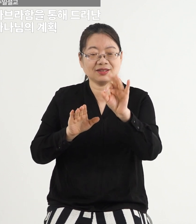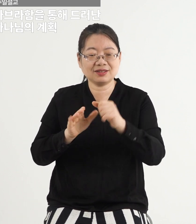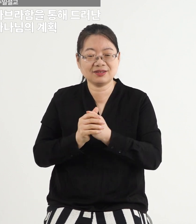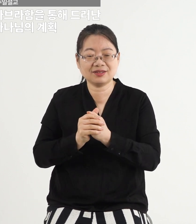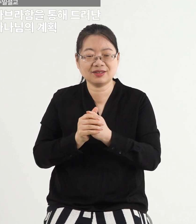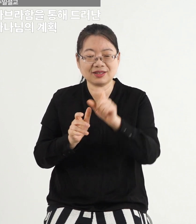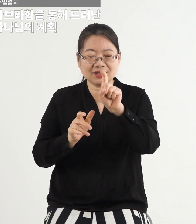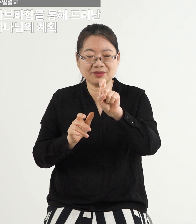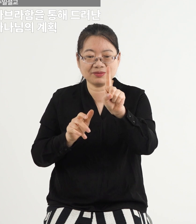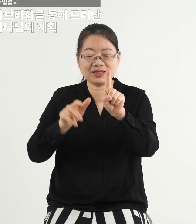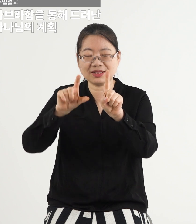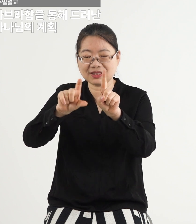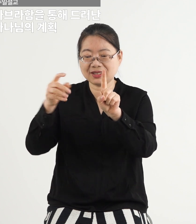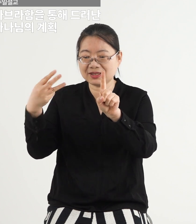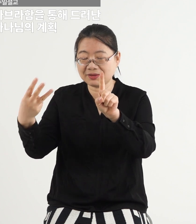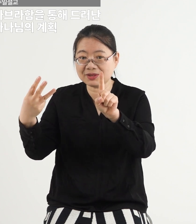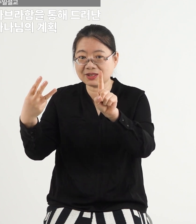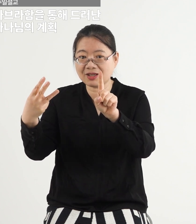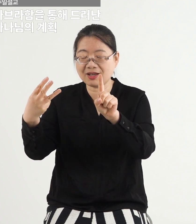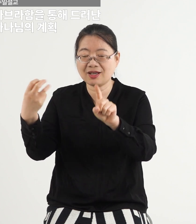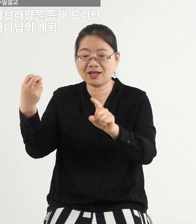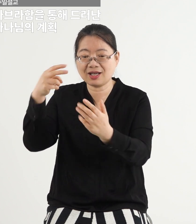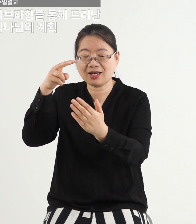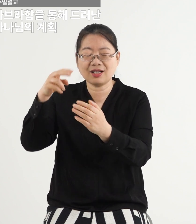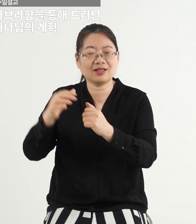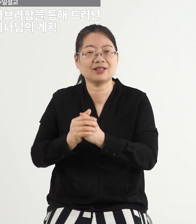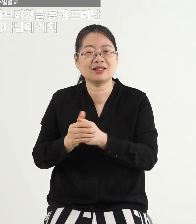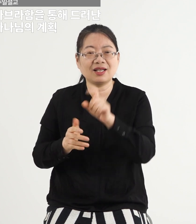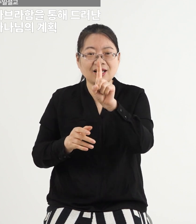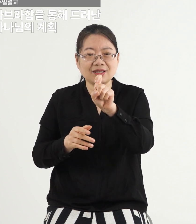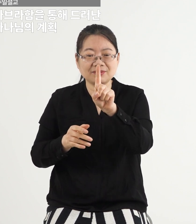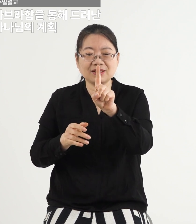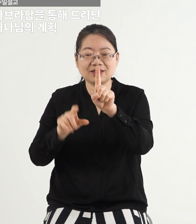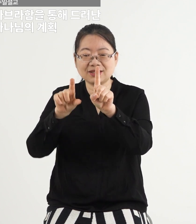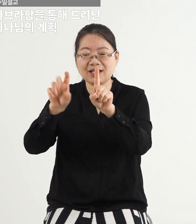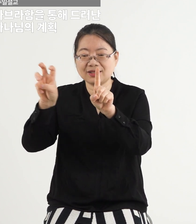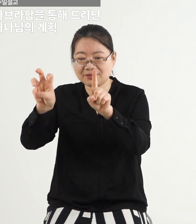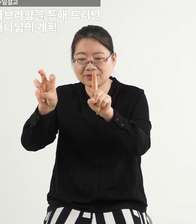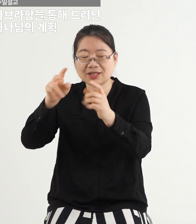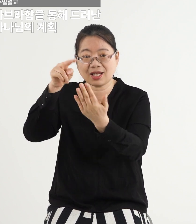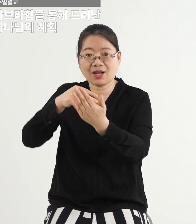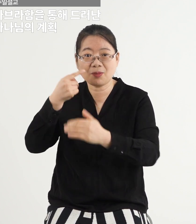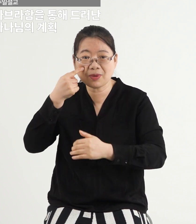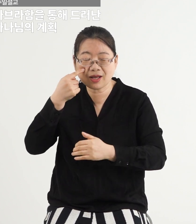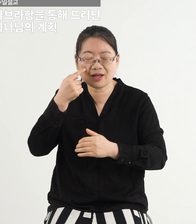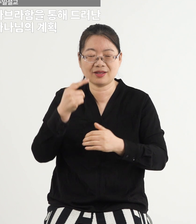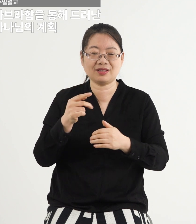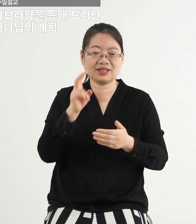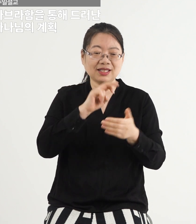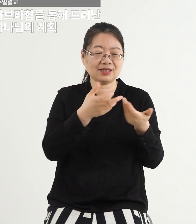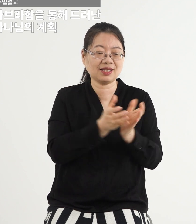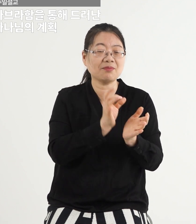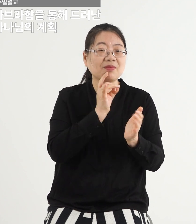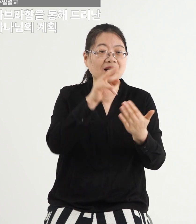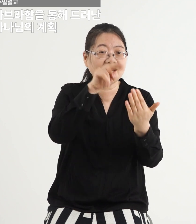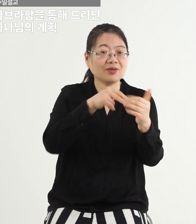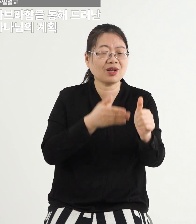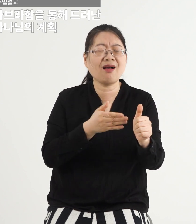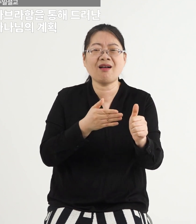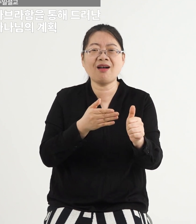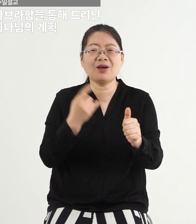찬양대만 한번 읽어볼까요? 30절, 11장 30절 시작.